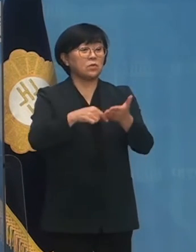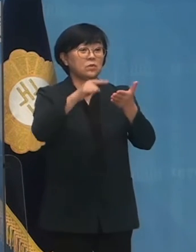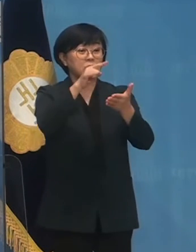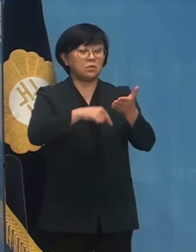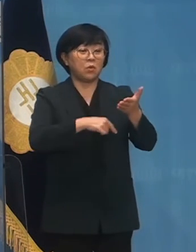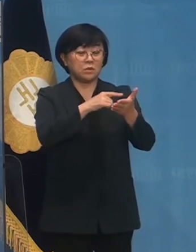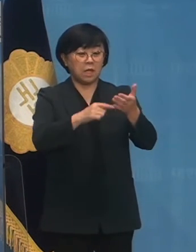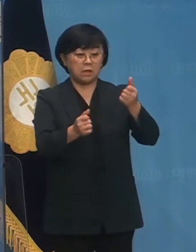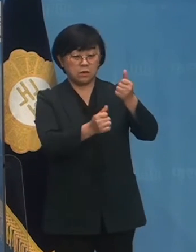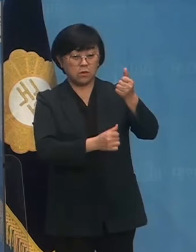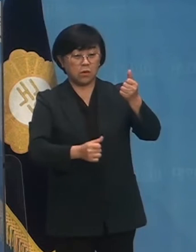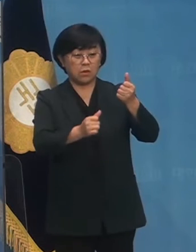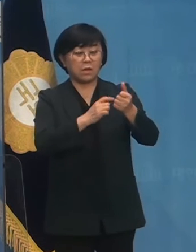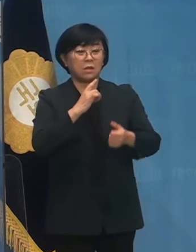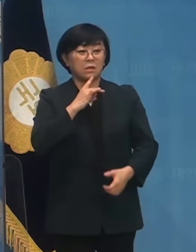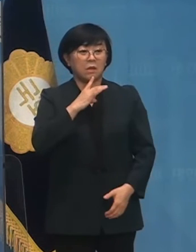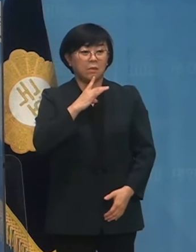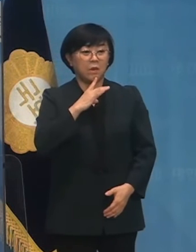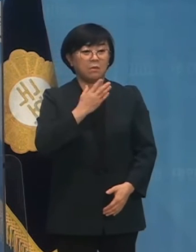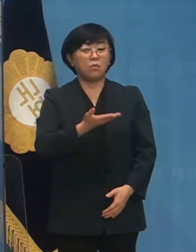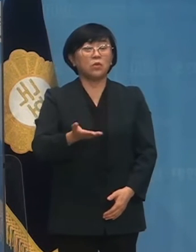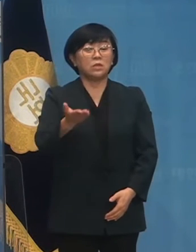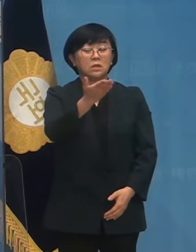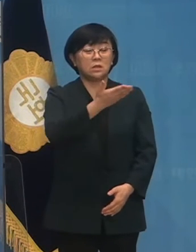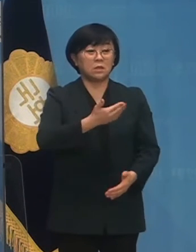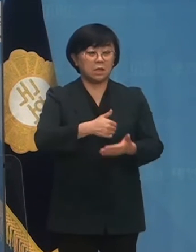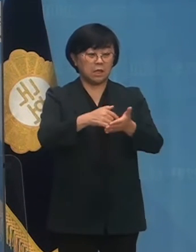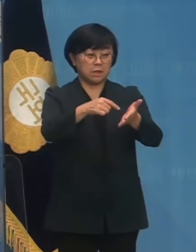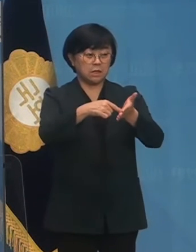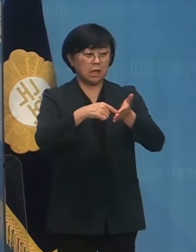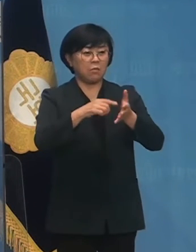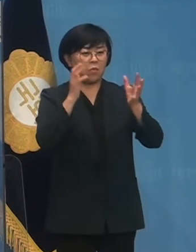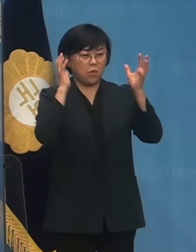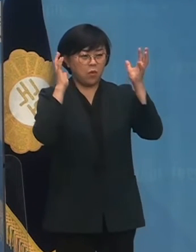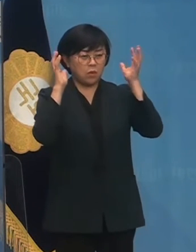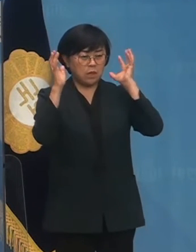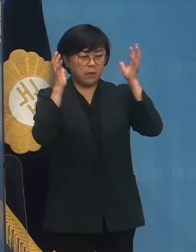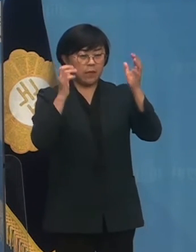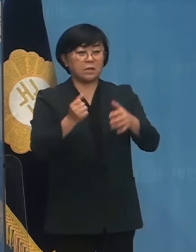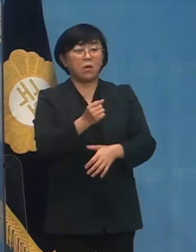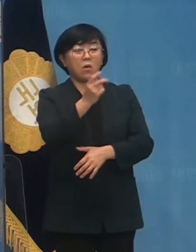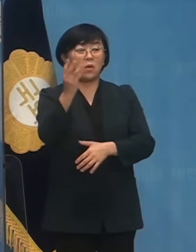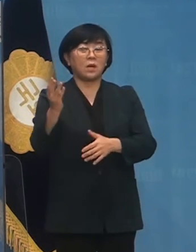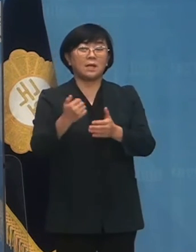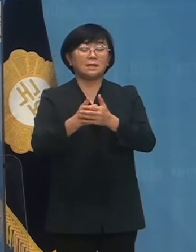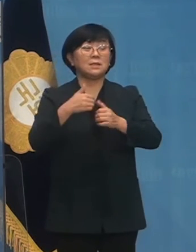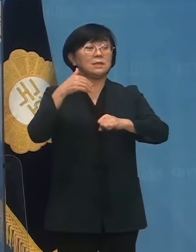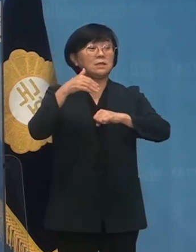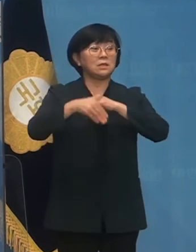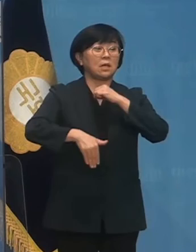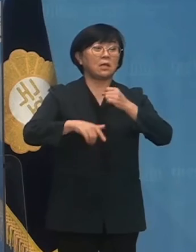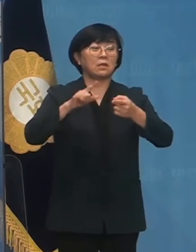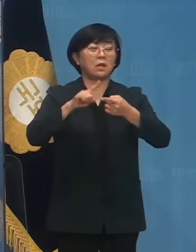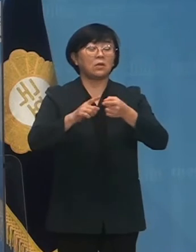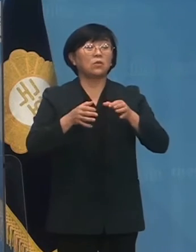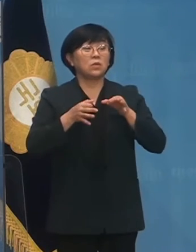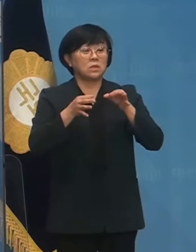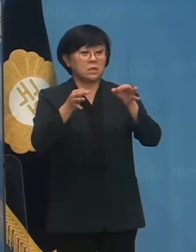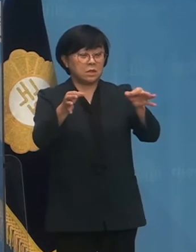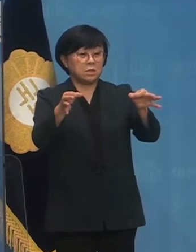손실보상위원회가 다만 본인들이 제시한 복잡한 여러 가지 산식에 따라